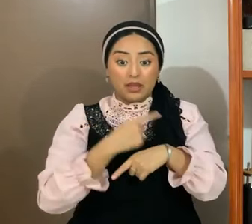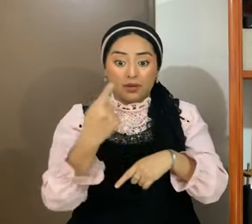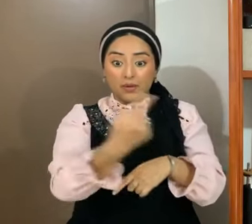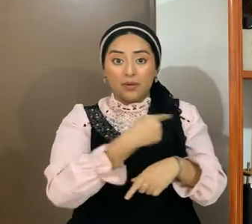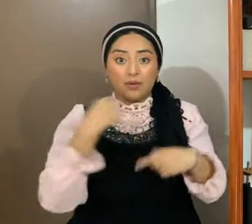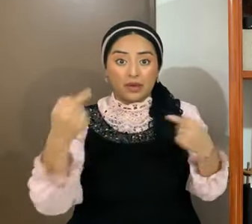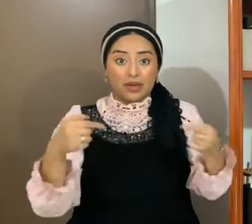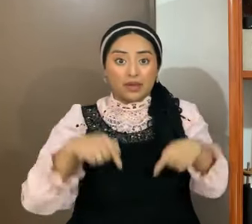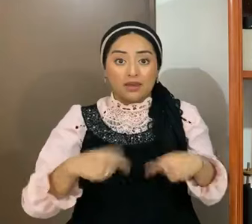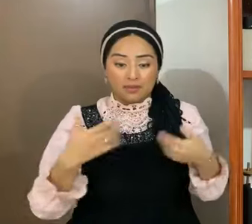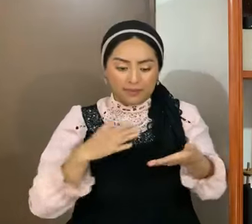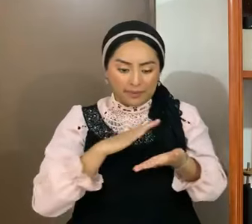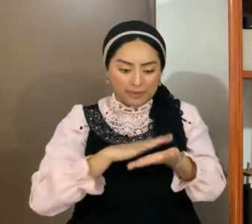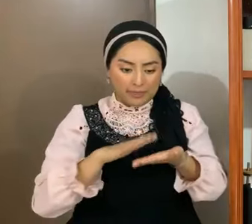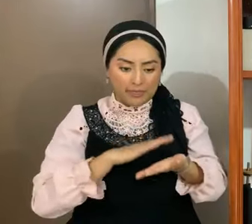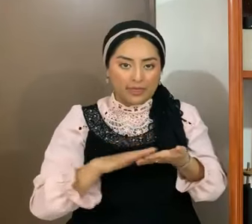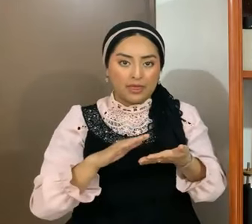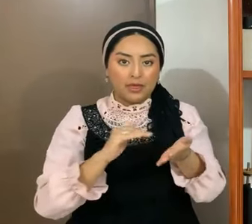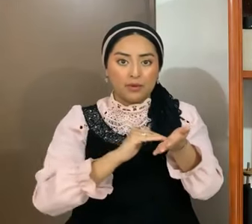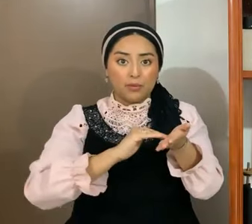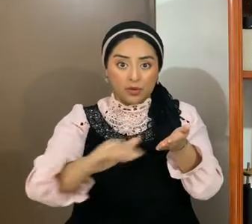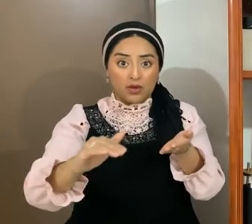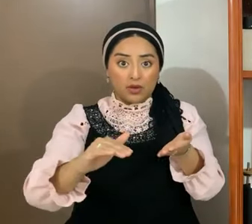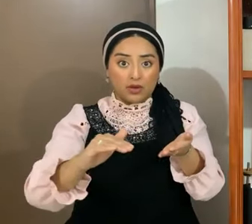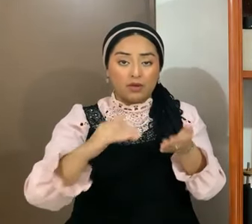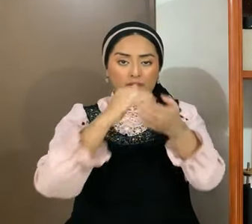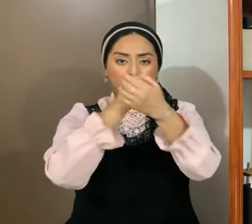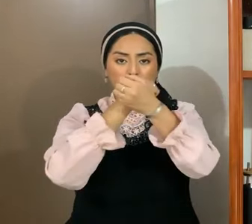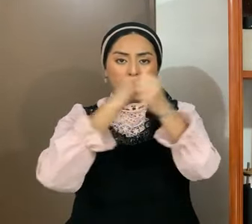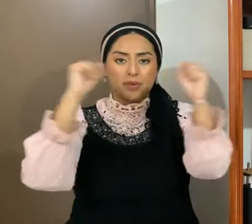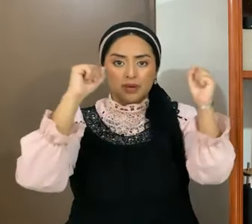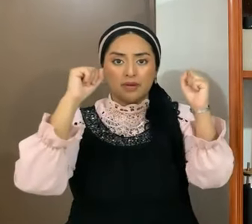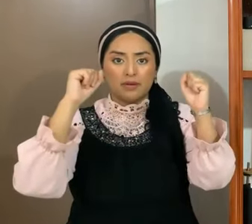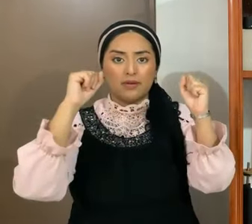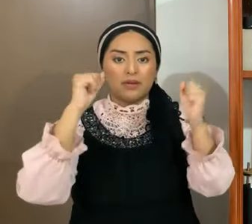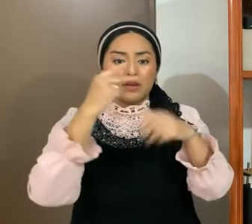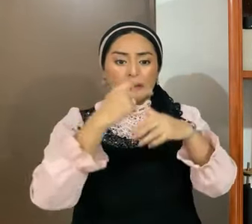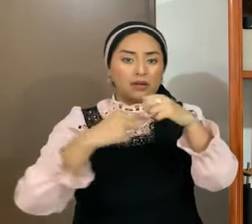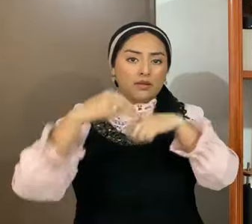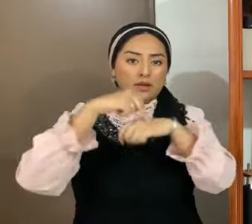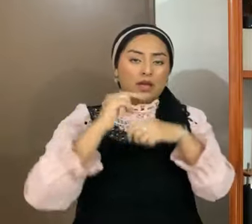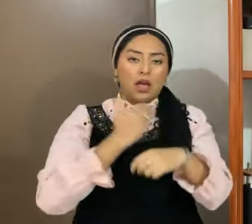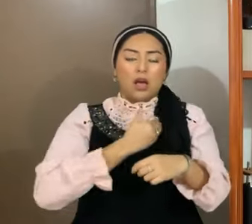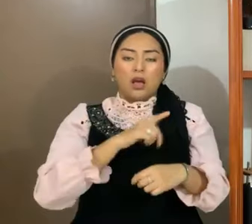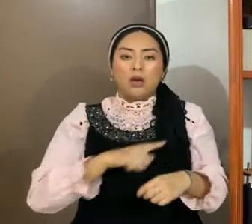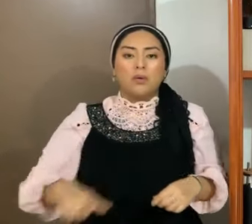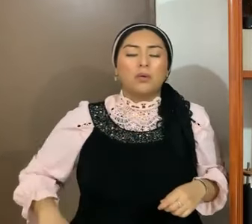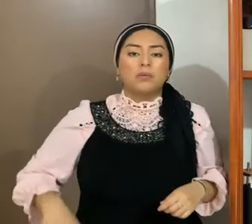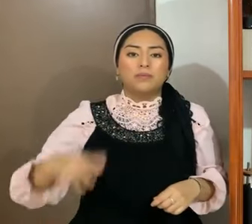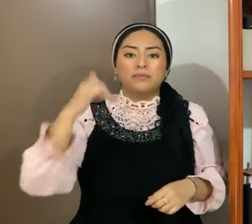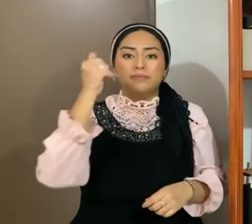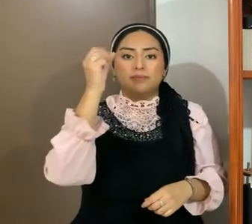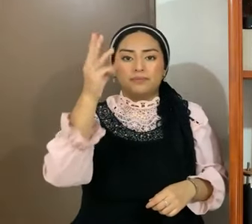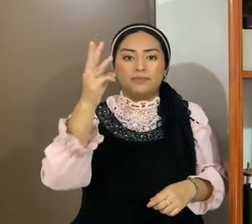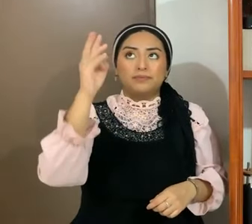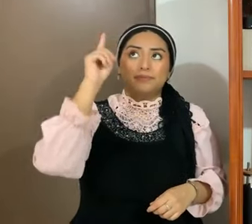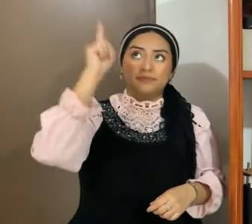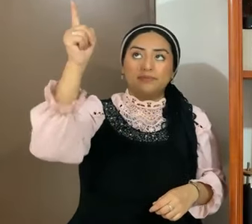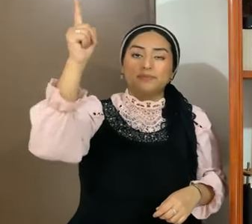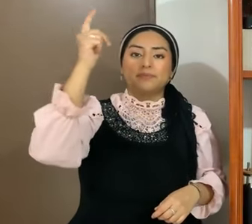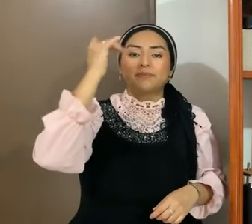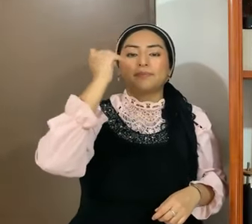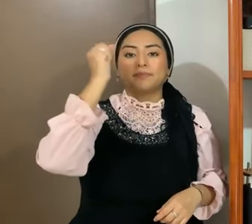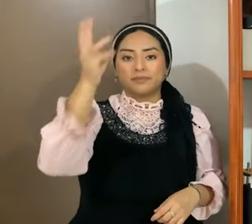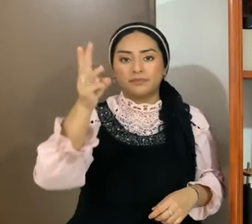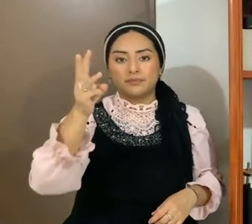porque hemos sido lavados y hemos sido perdonados y liberados en la resurrección de nuestro Adón Yahshua HaMashiach, es Él,